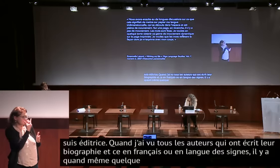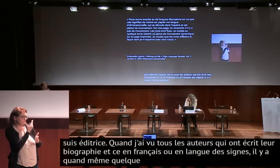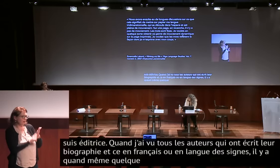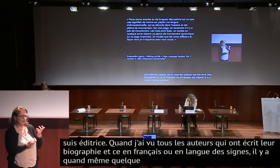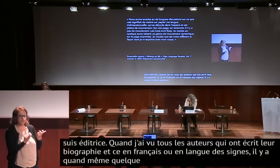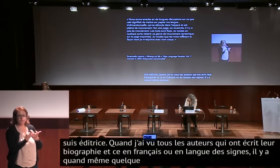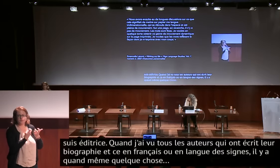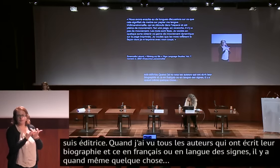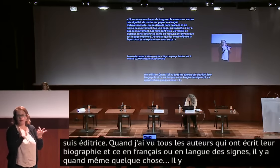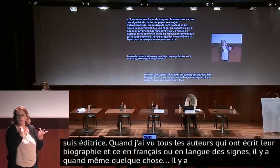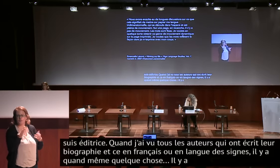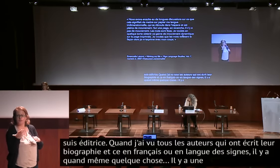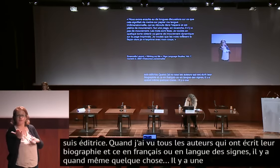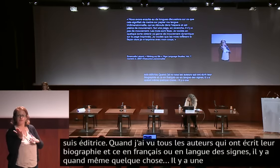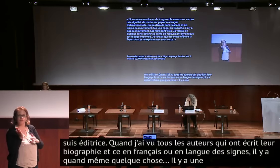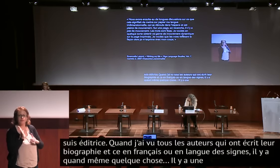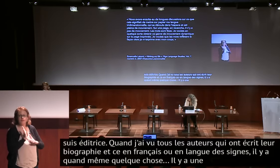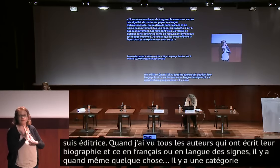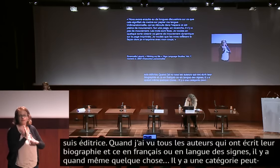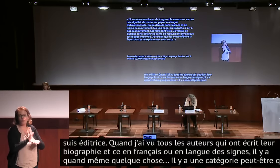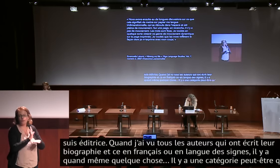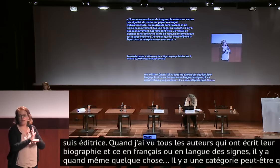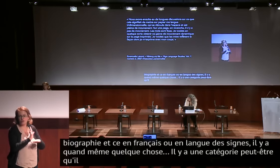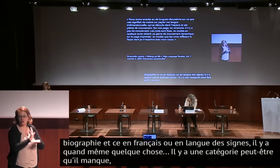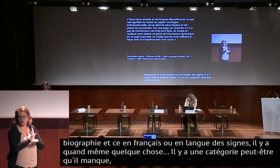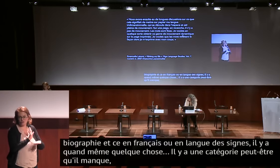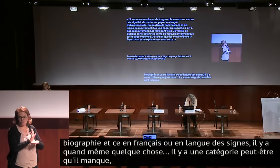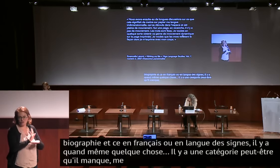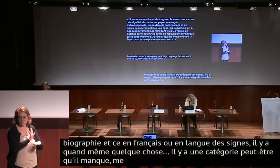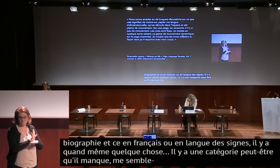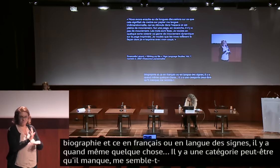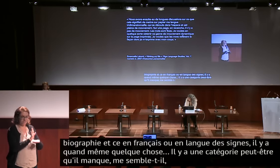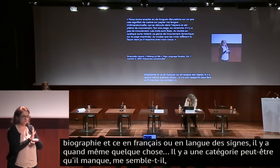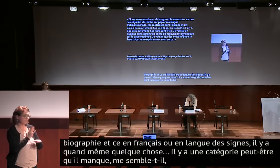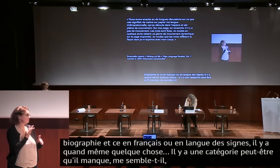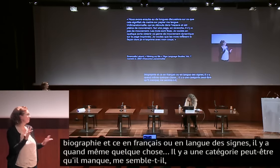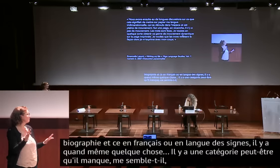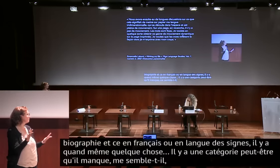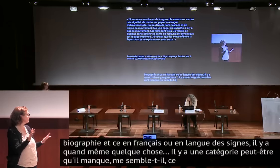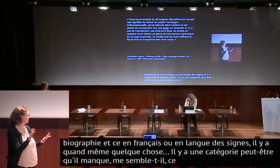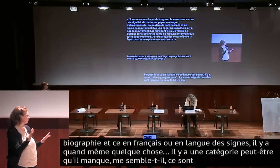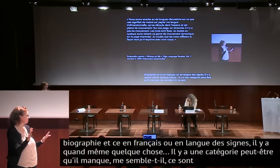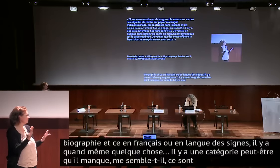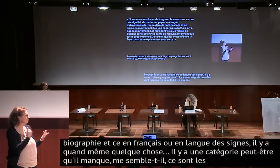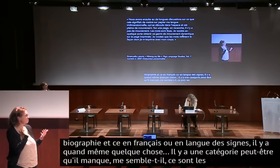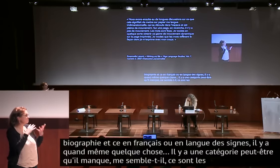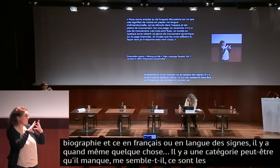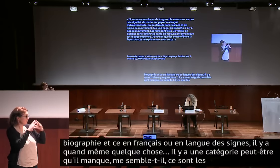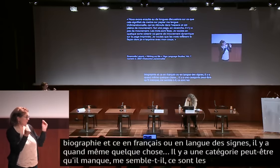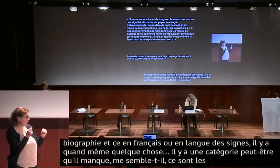a une catégorie peut-être qu'il manque, me semble-t-il, ce sont les témoignages.